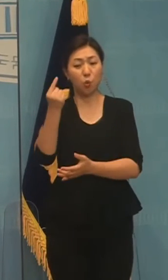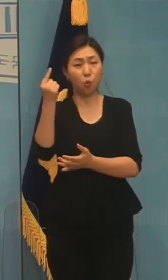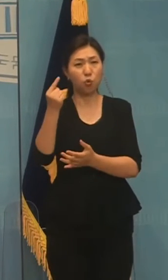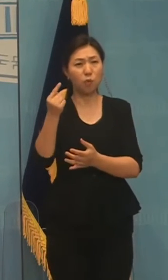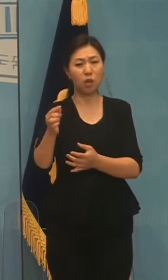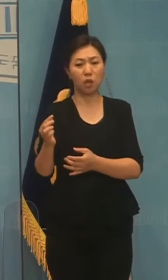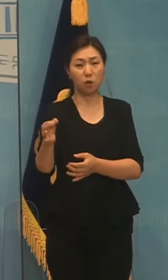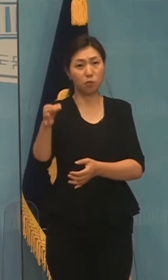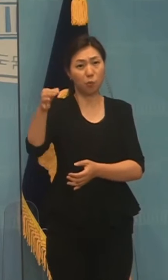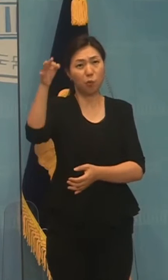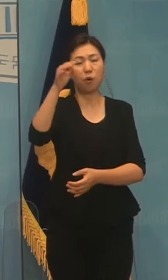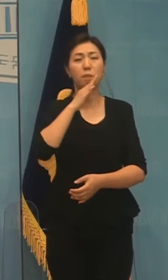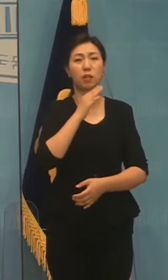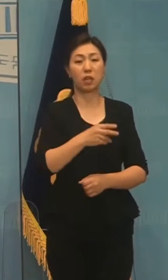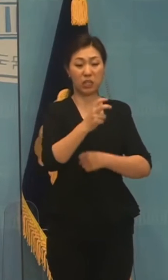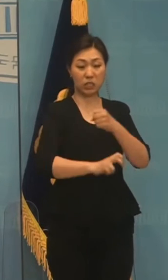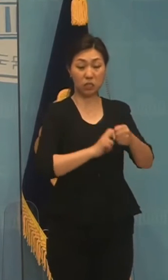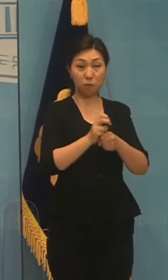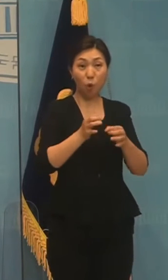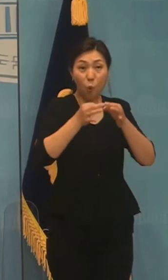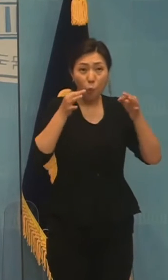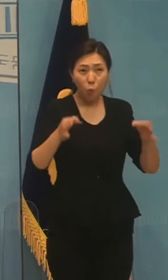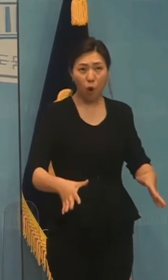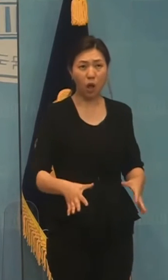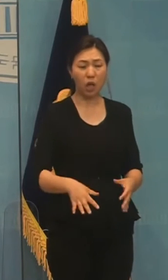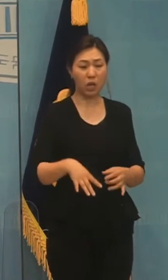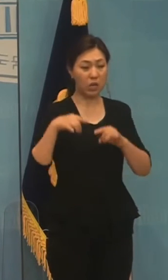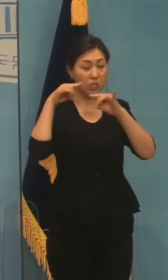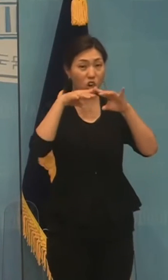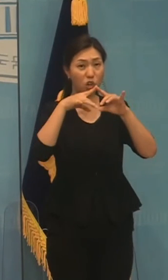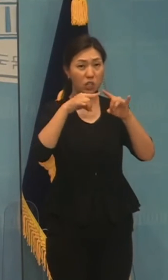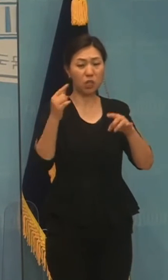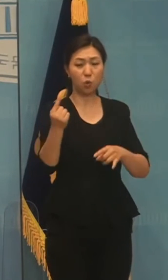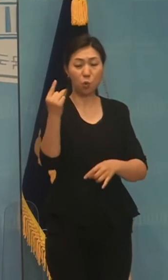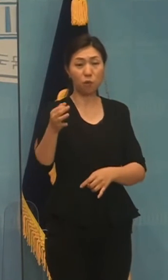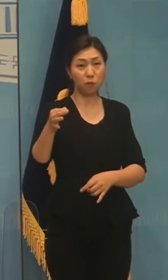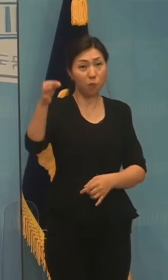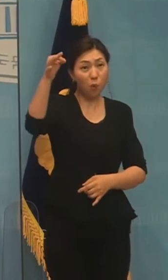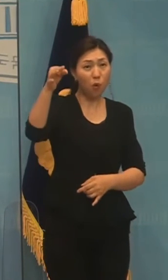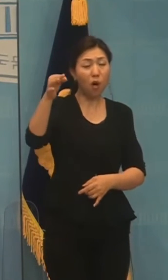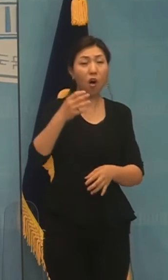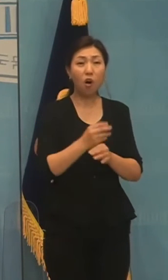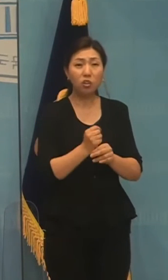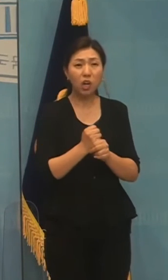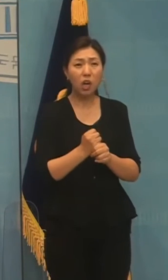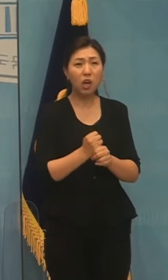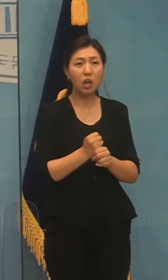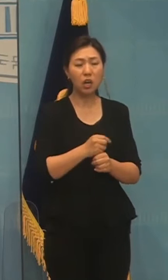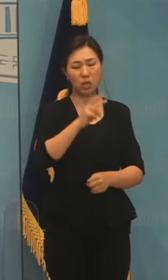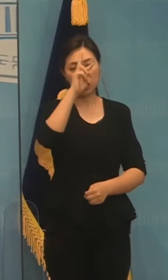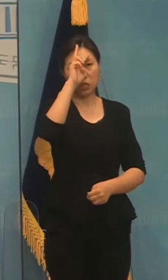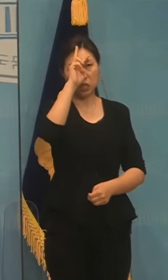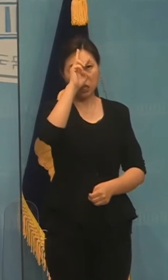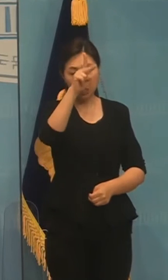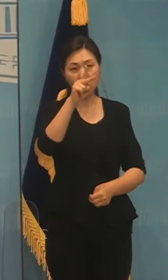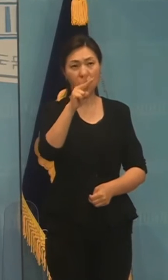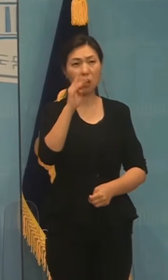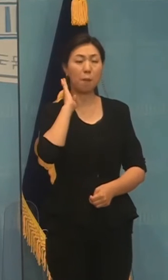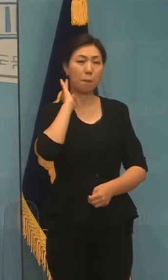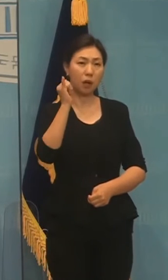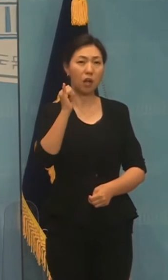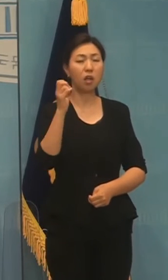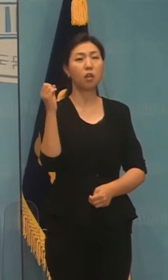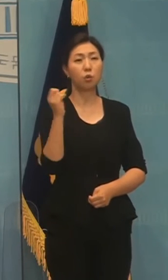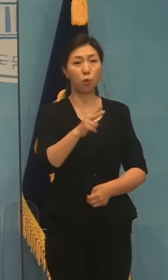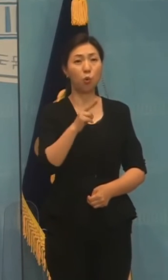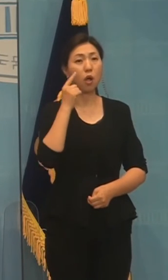지난 20년간 전기요금 인상률이 가장 높았던 때는 이명박 박근혜 정부였습니다.